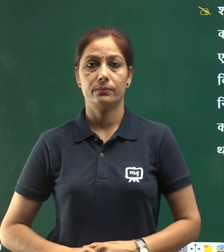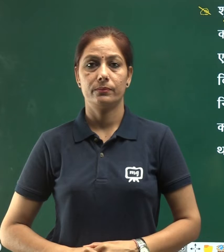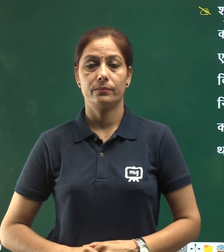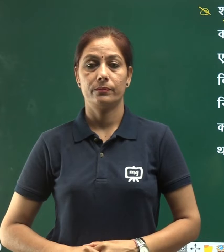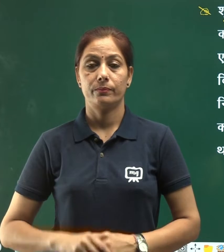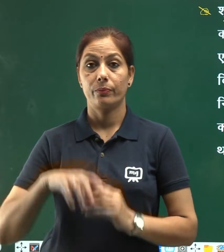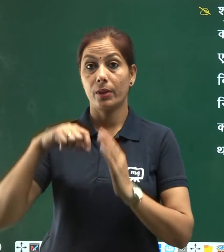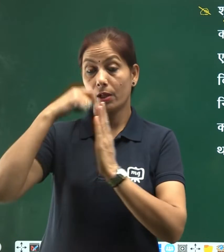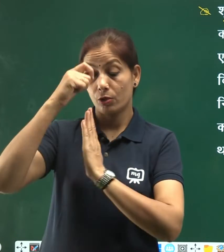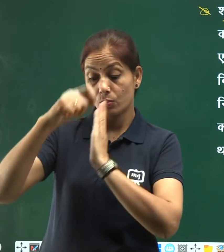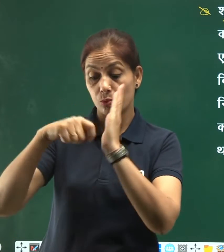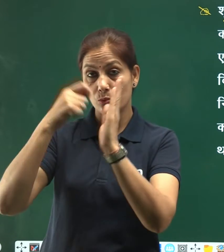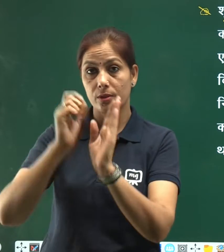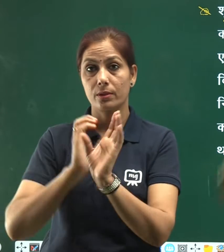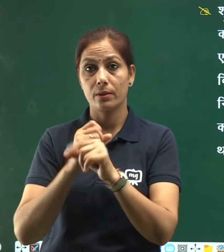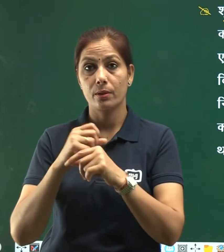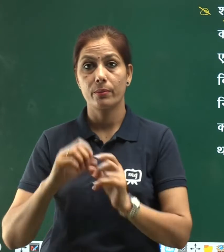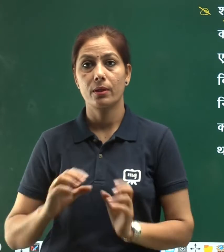शूटिंग आरंभ करने से पहले